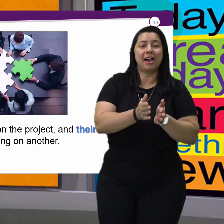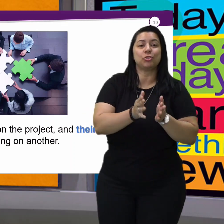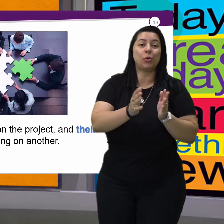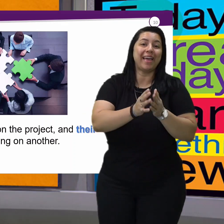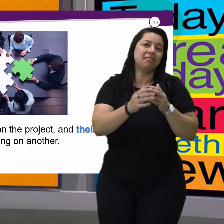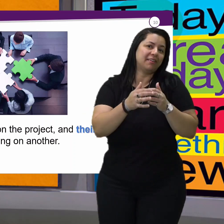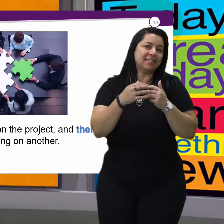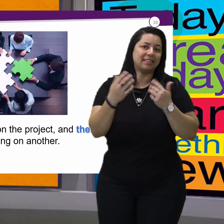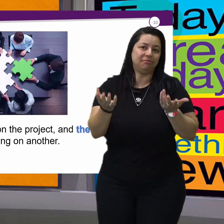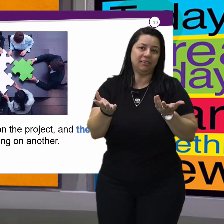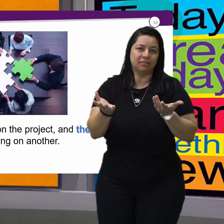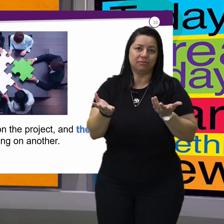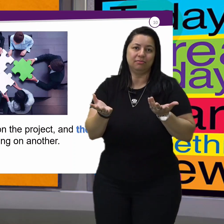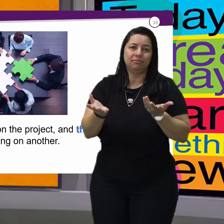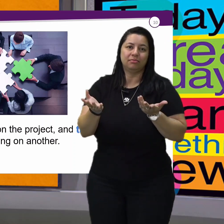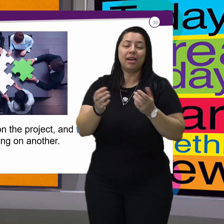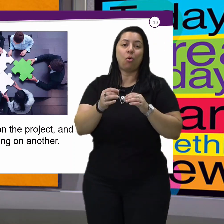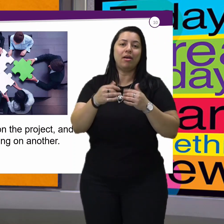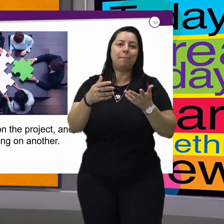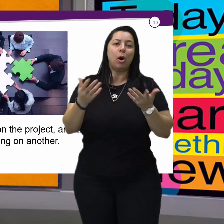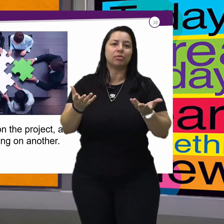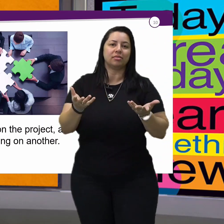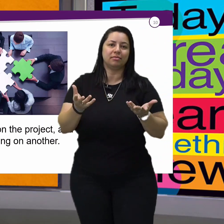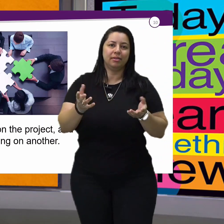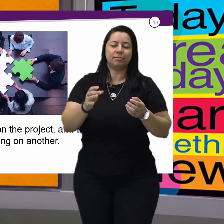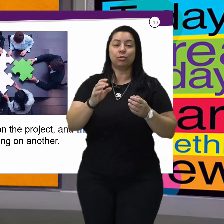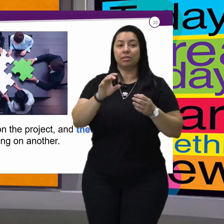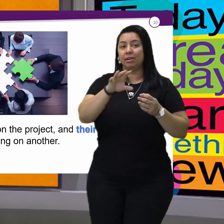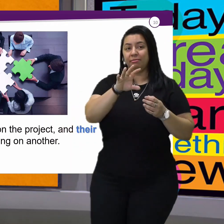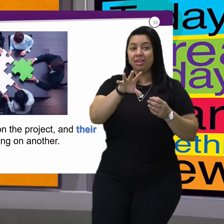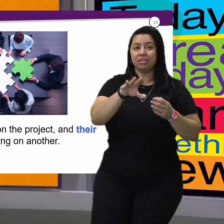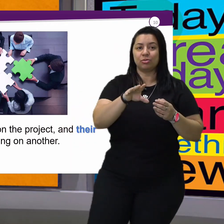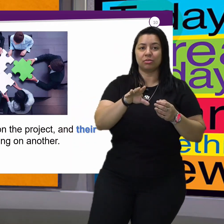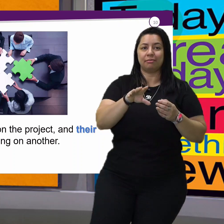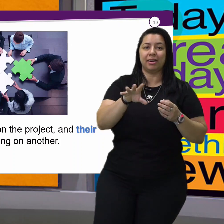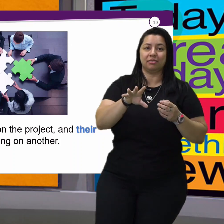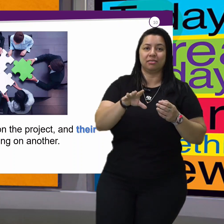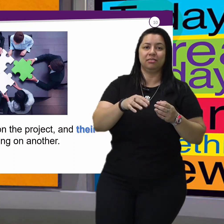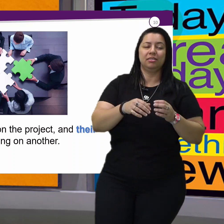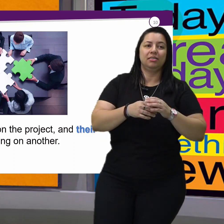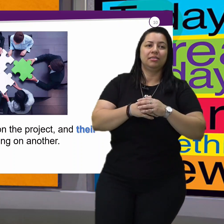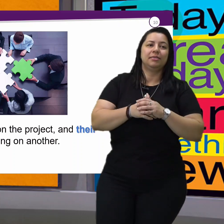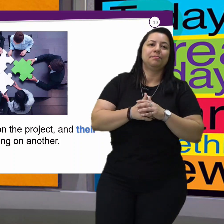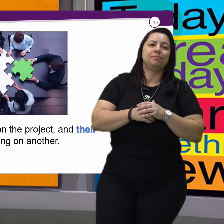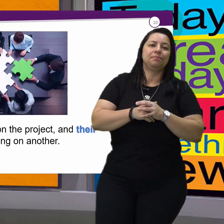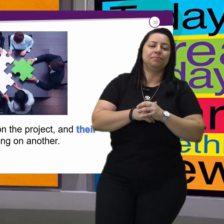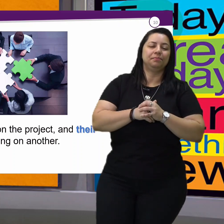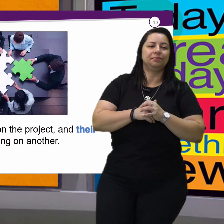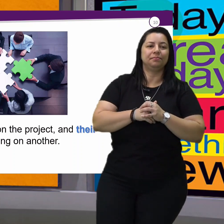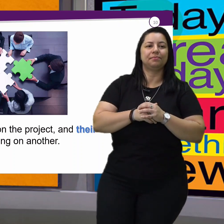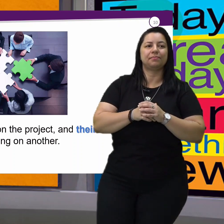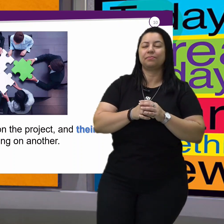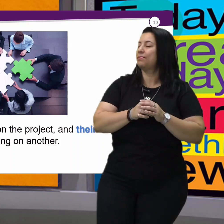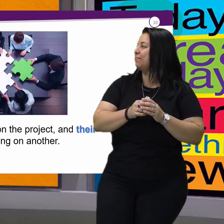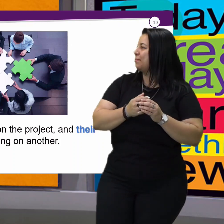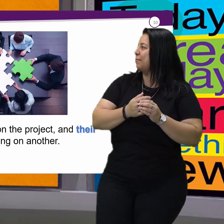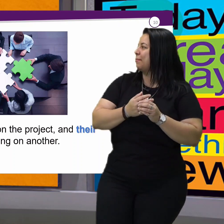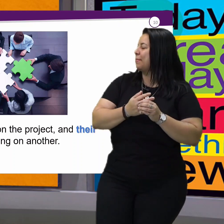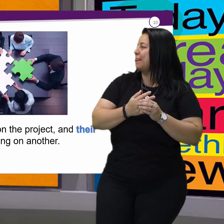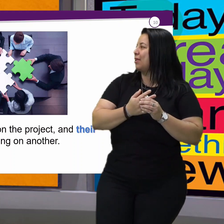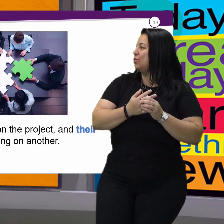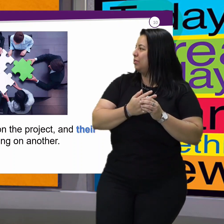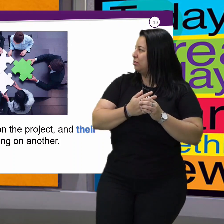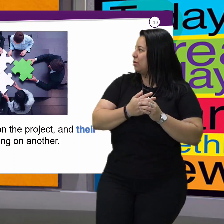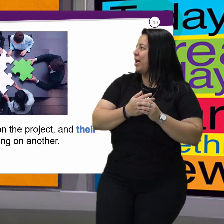da frase. Do que a frase está falando, né? Qual é a posse? Você vai ver isso na frase. Exatamente. Eu quero falar, meu cachorro está